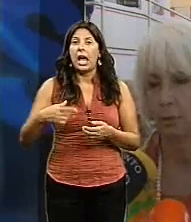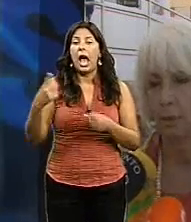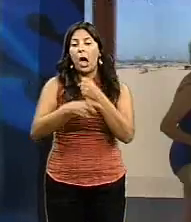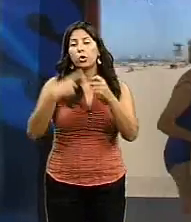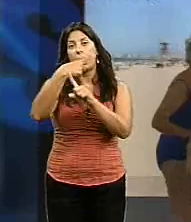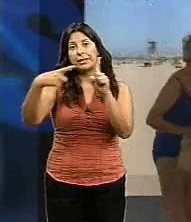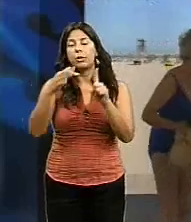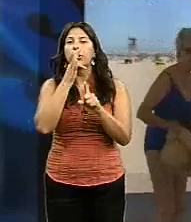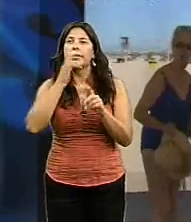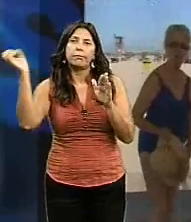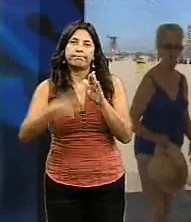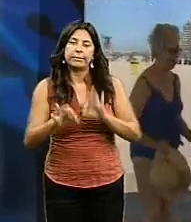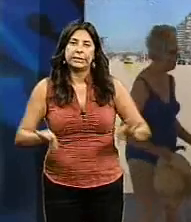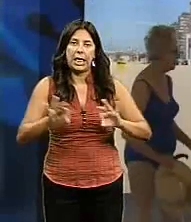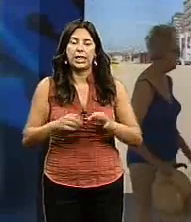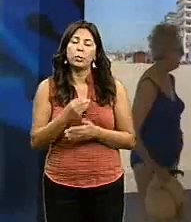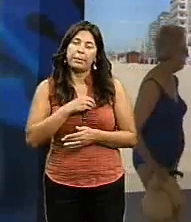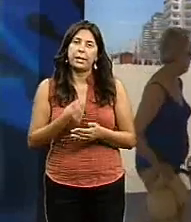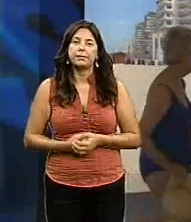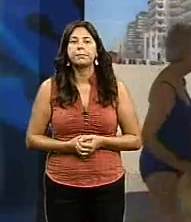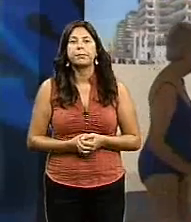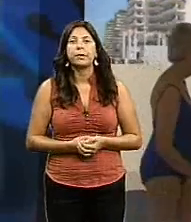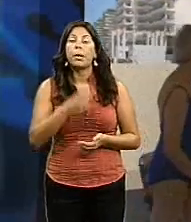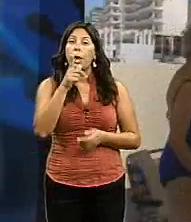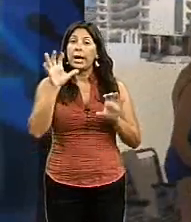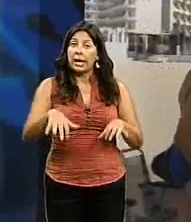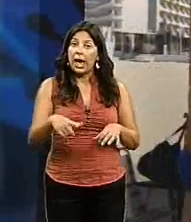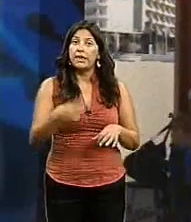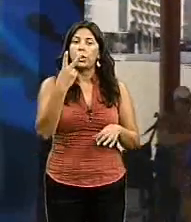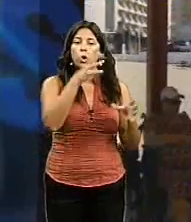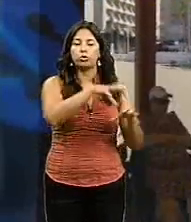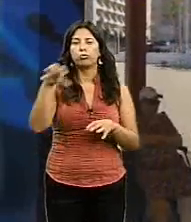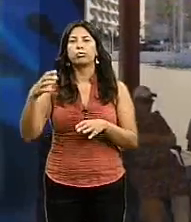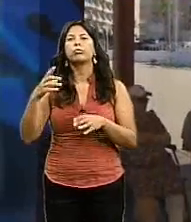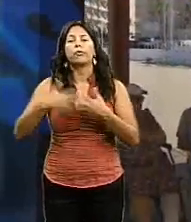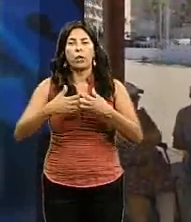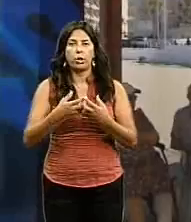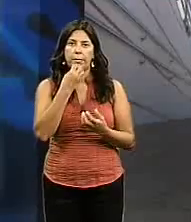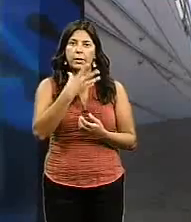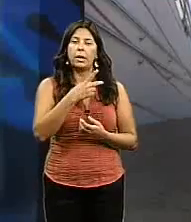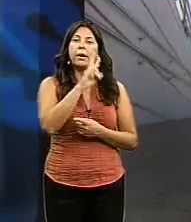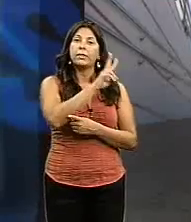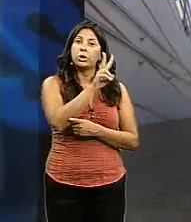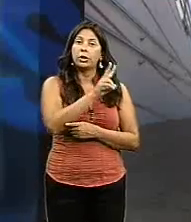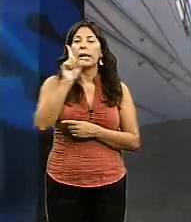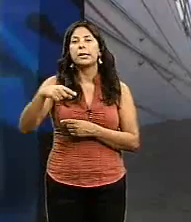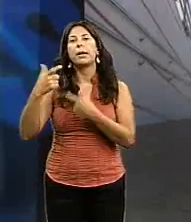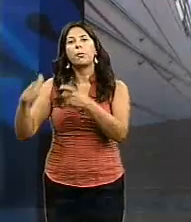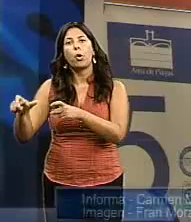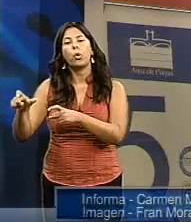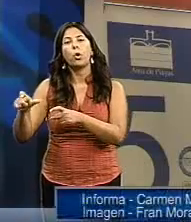llegado. De esta forma, las playas de Cádiz cuentan con dos módulos totalmente operativos, el 3 de la playa Victoria y el módulo de la